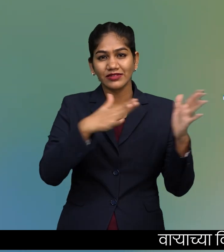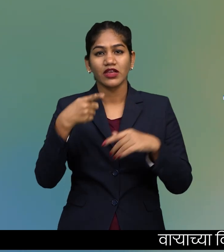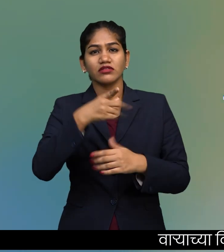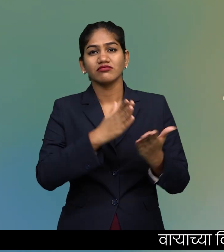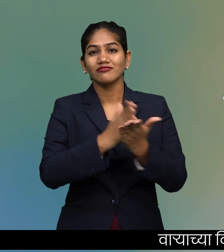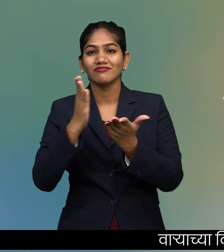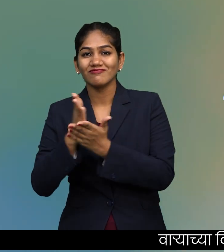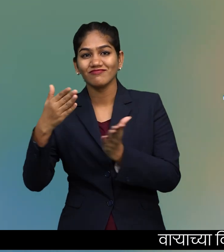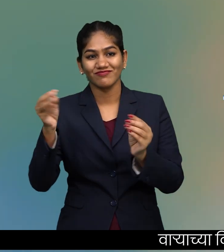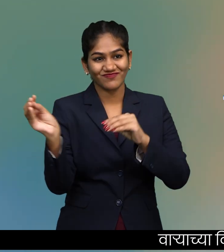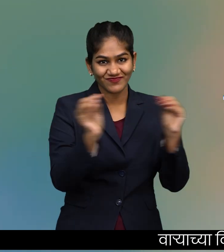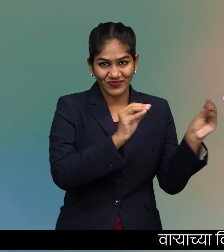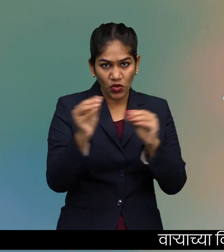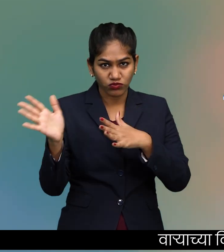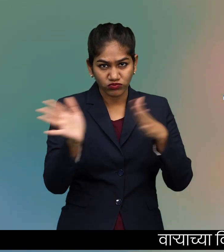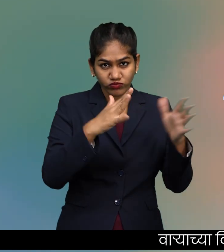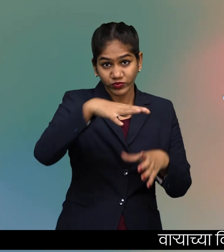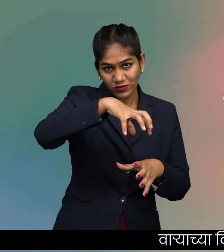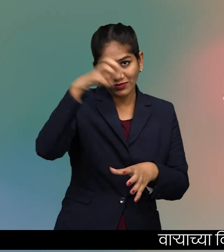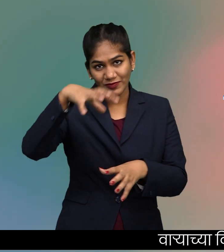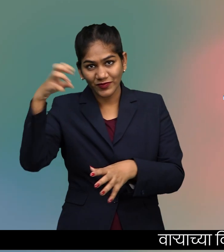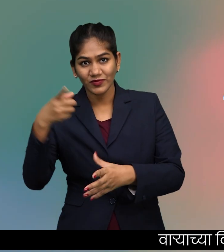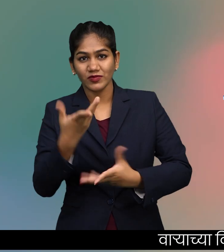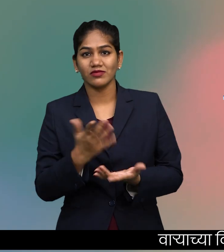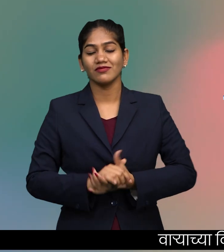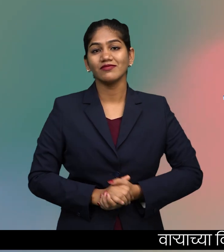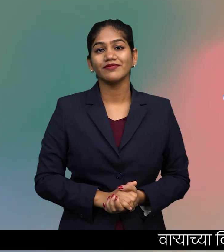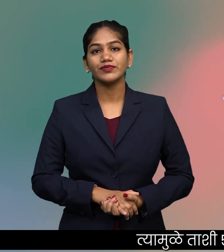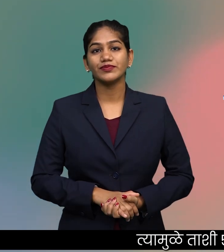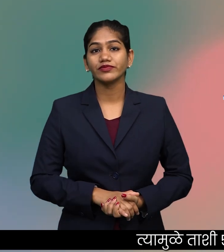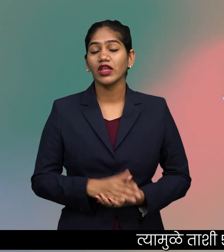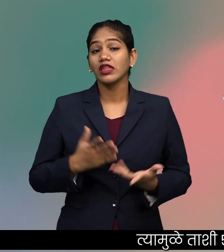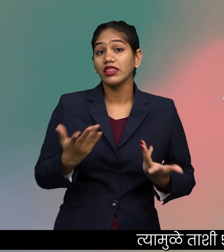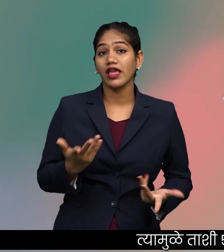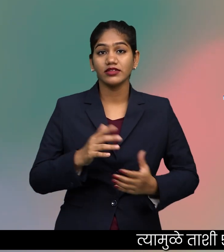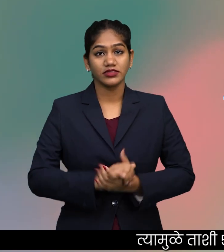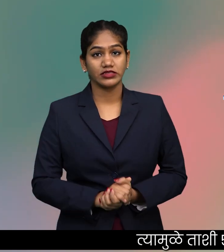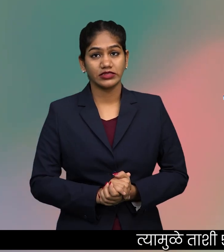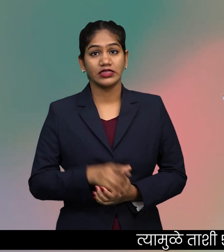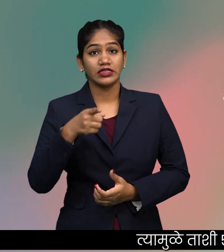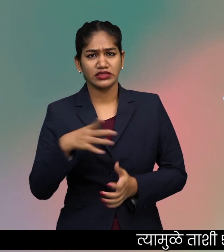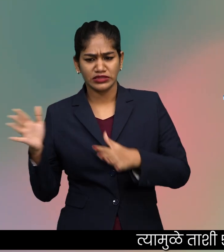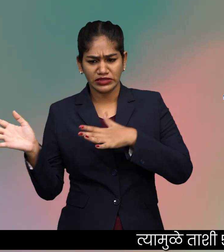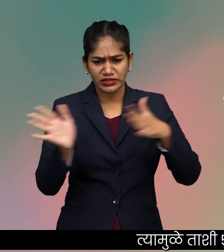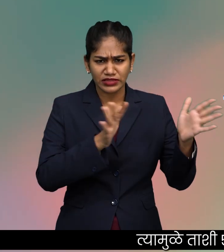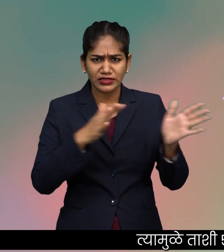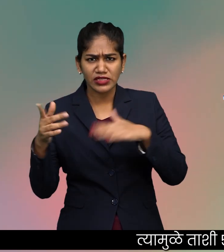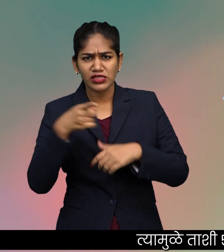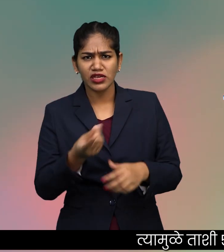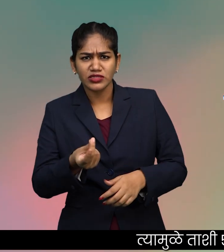त्यामुळे 50 मैल वेगाने वारे वाहतील,